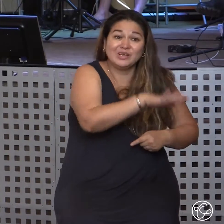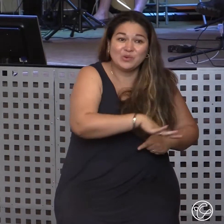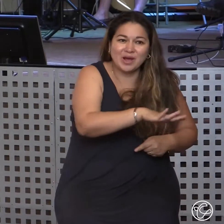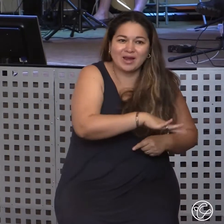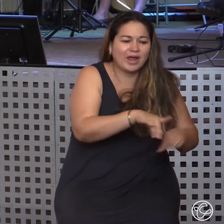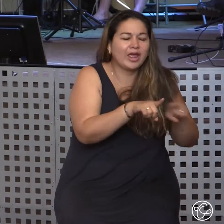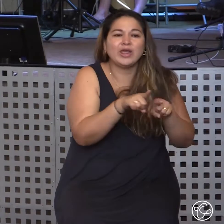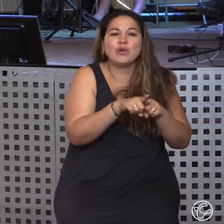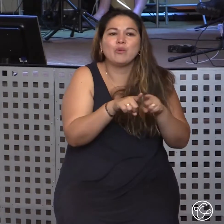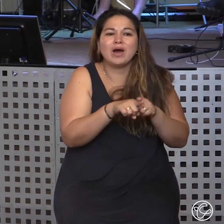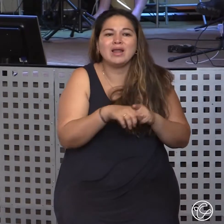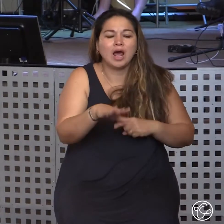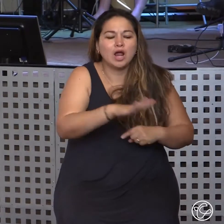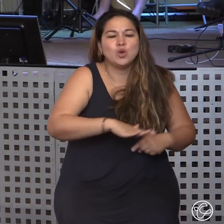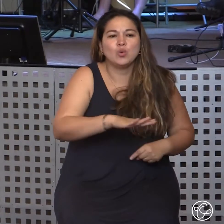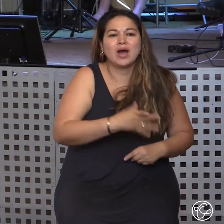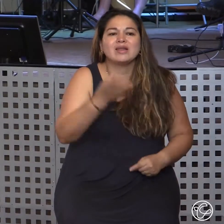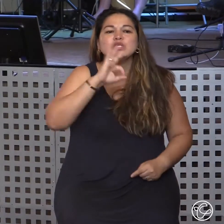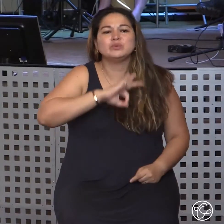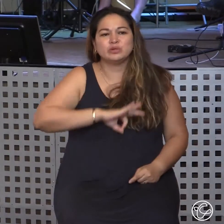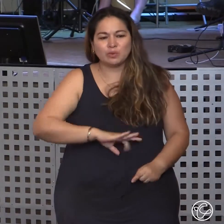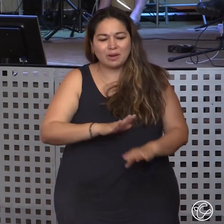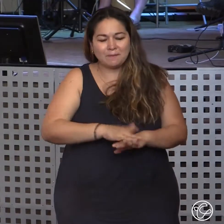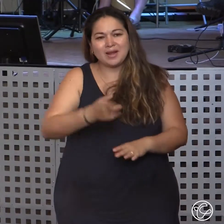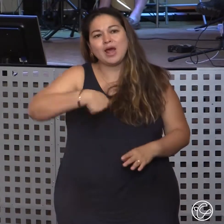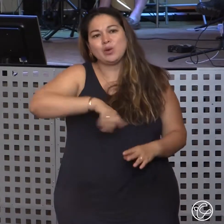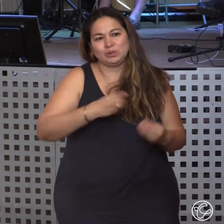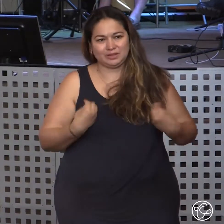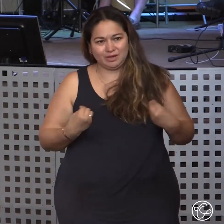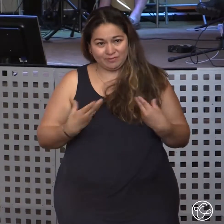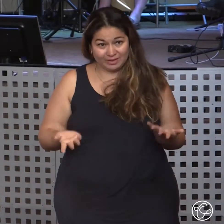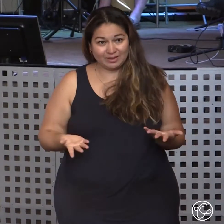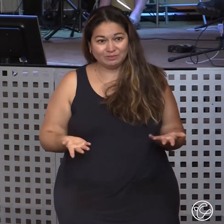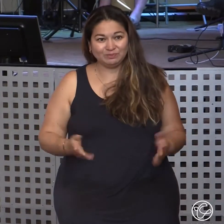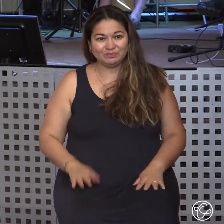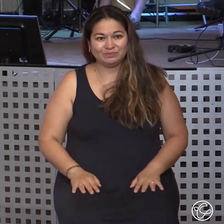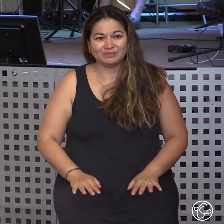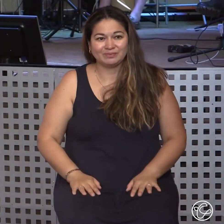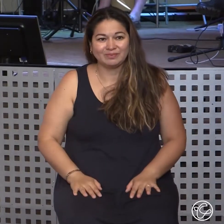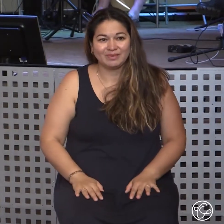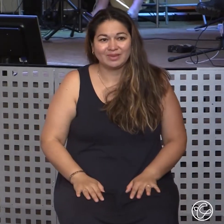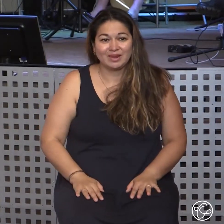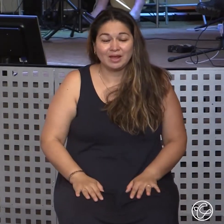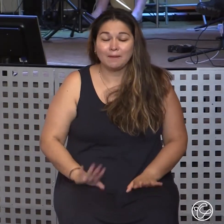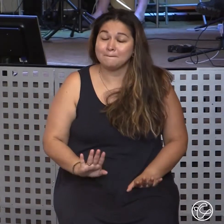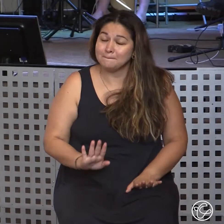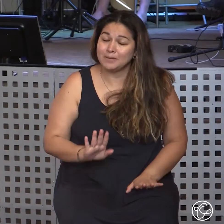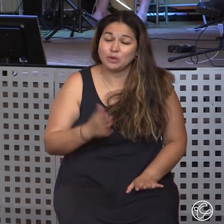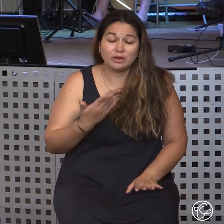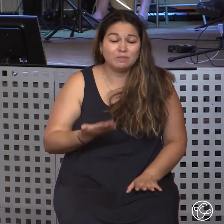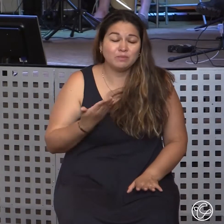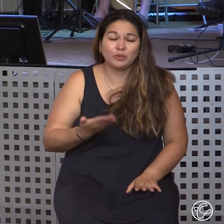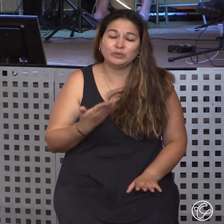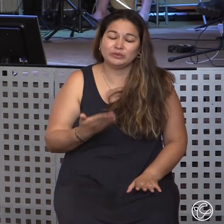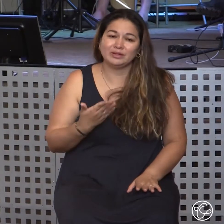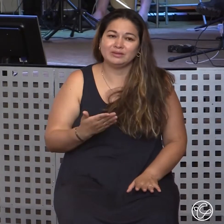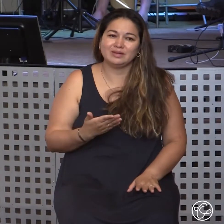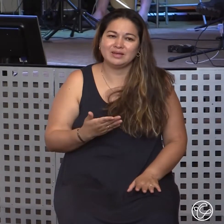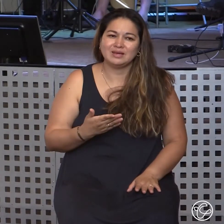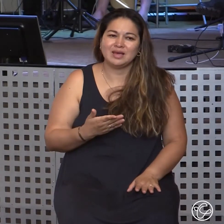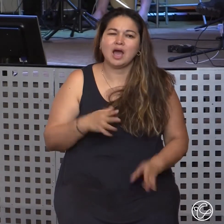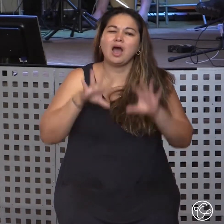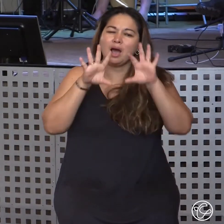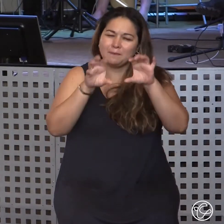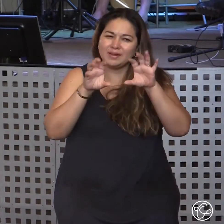saber abrir espacios espirituales. Y eso pasa por saber honrar. ¿Honrar a